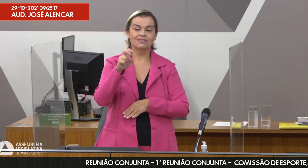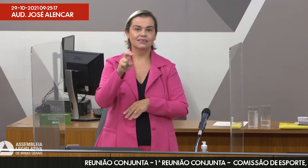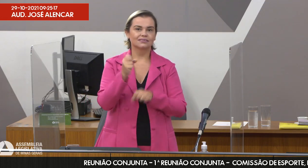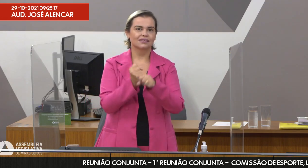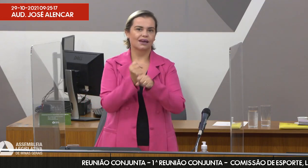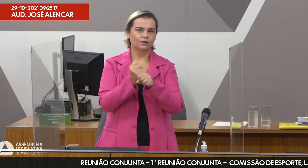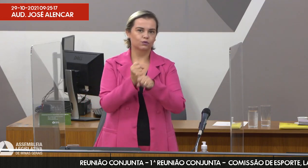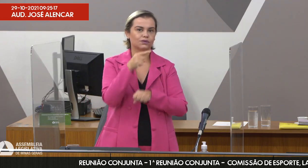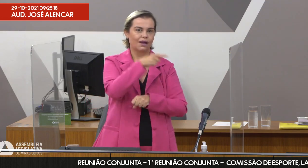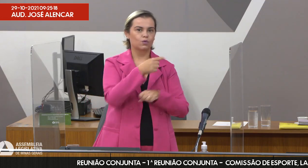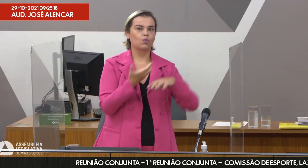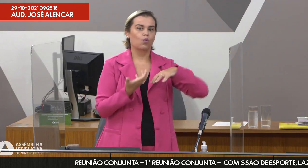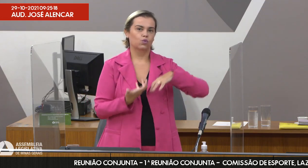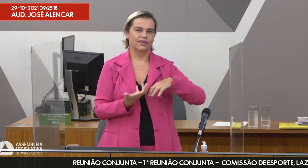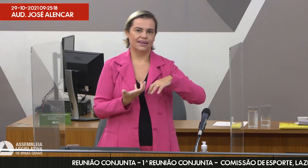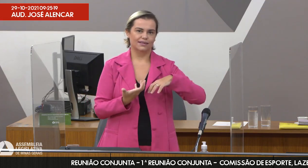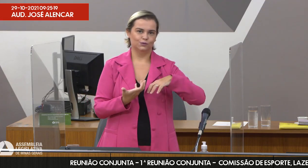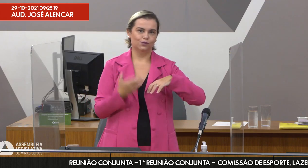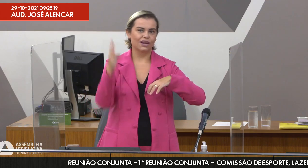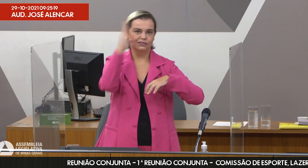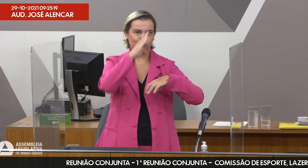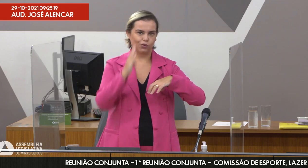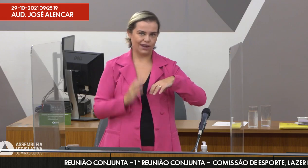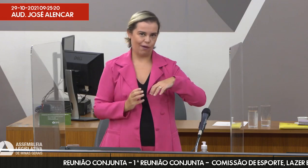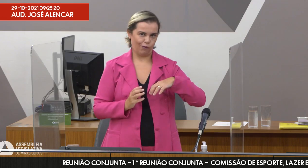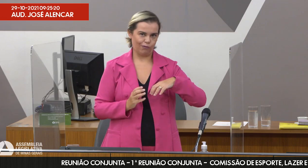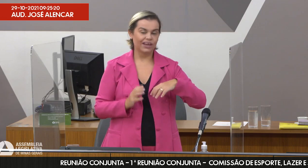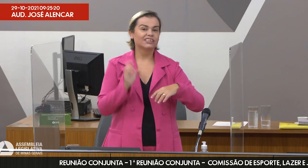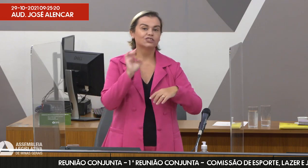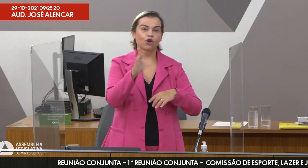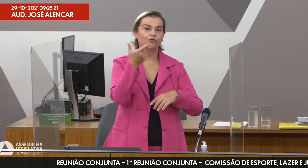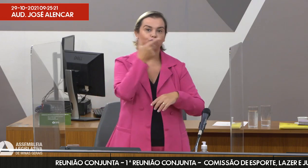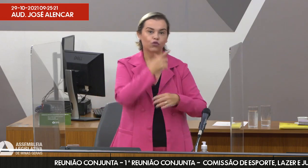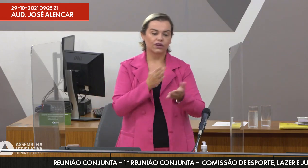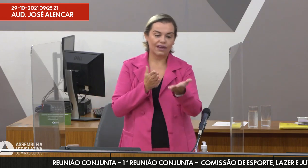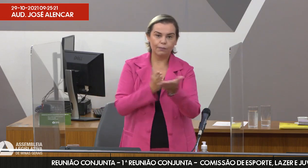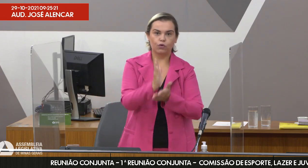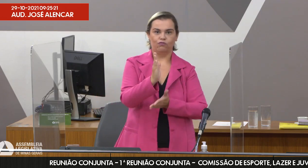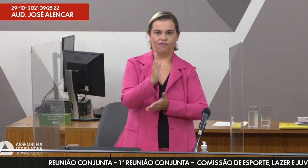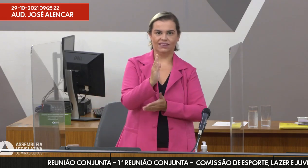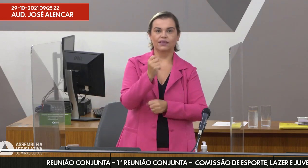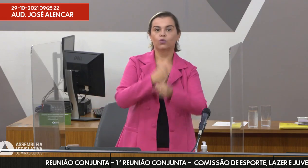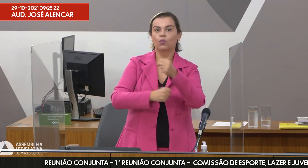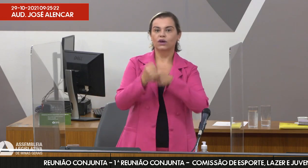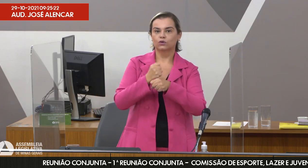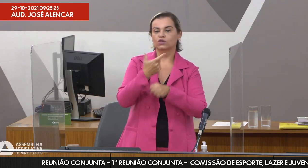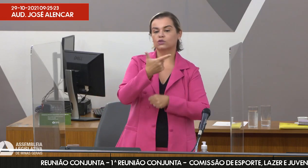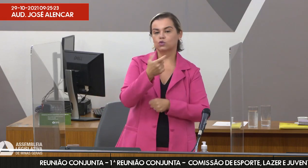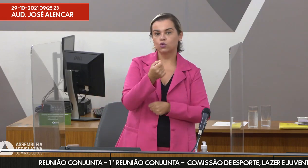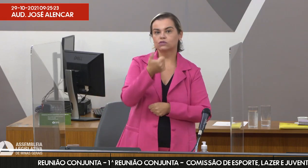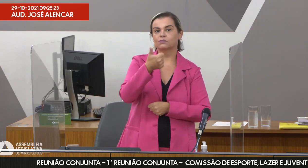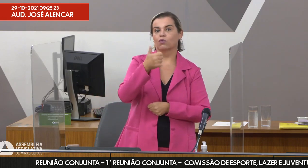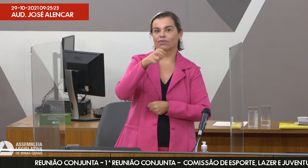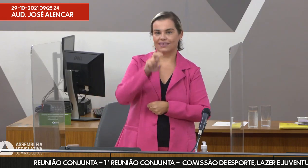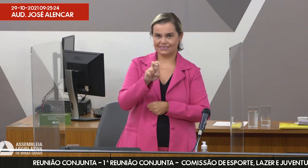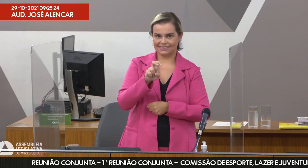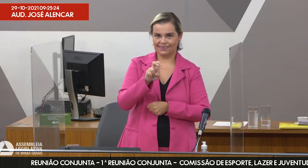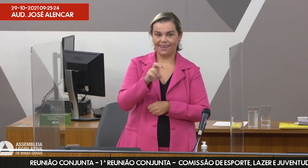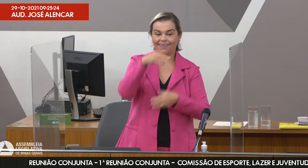já tem sido discutida há 15 anos, ficou durante 15 anos em